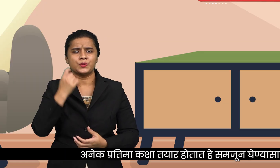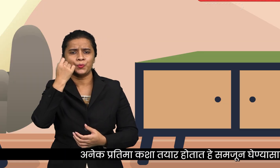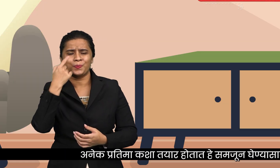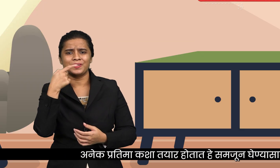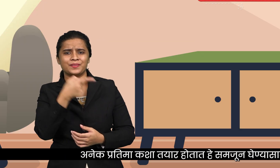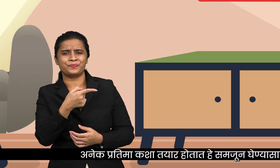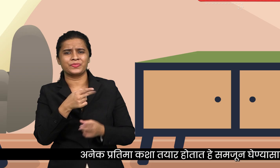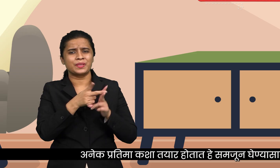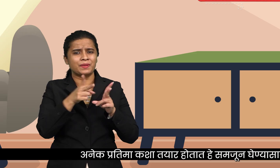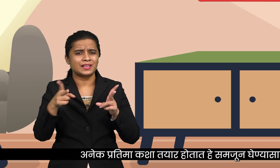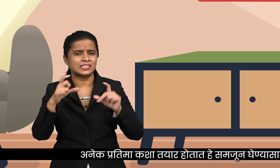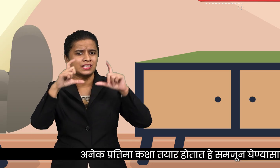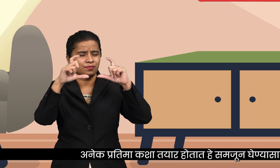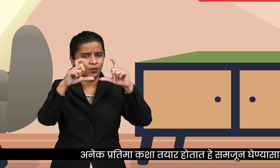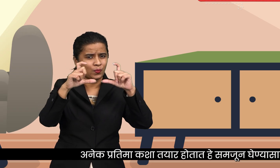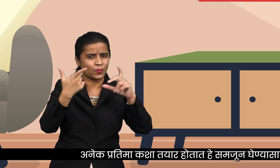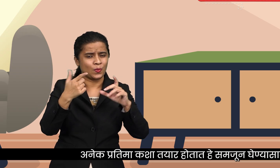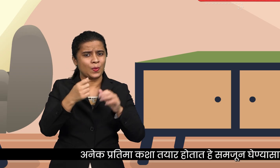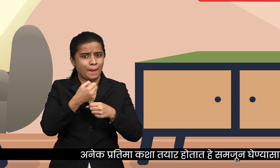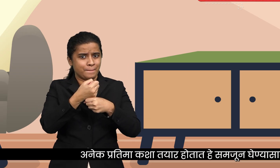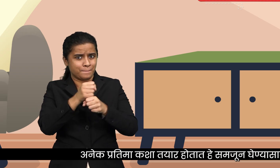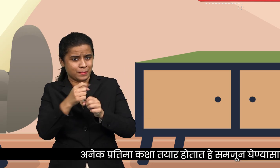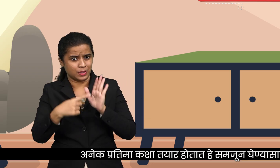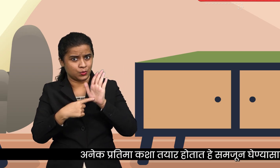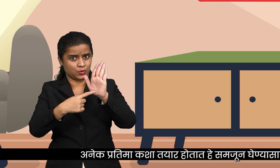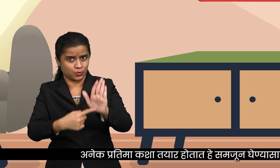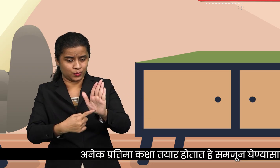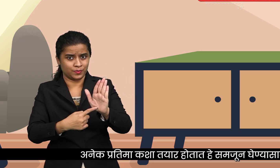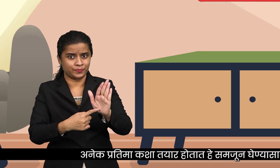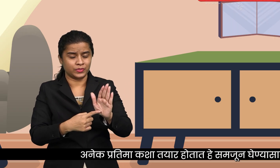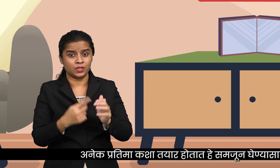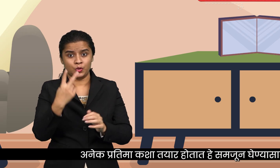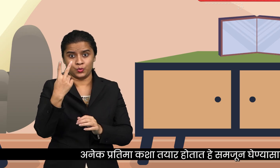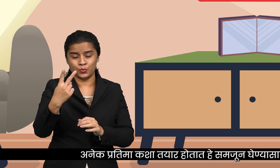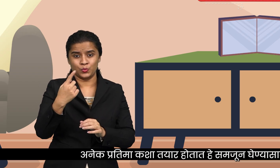अनेक प्रतिमा कशा तयार होतात हे समजून घेण्यासाठी